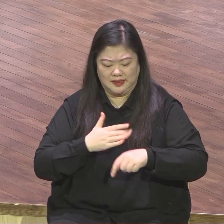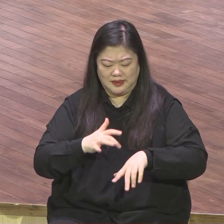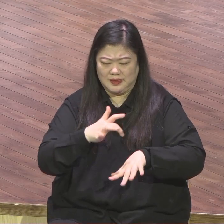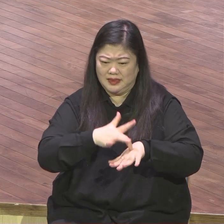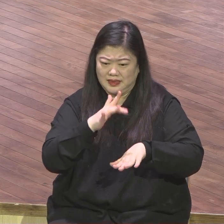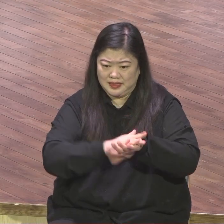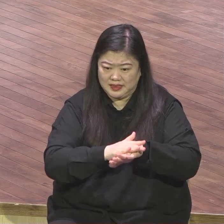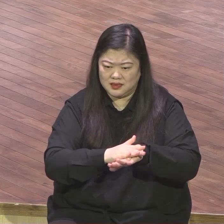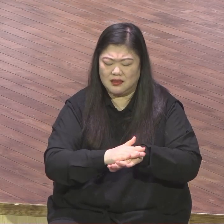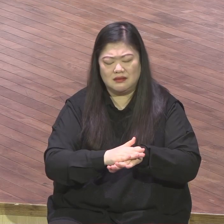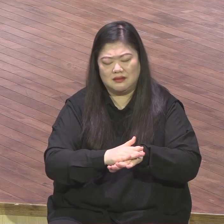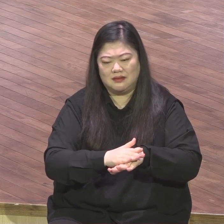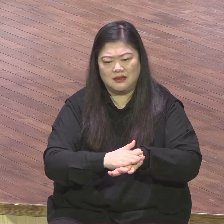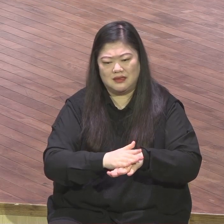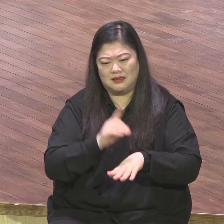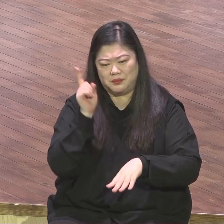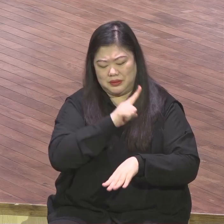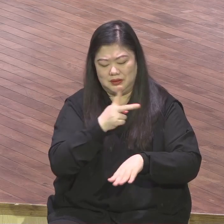되어 있어. 아예 체질이.